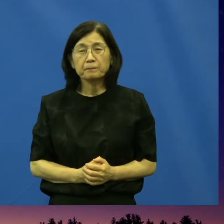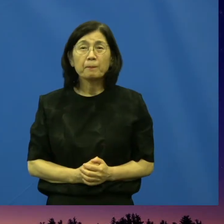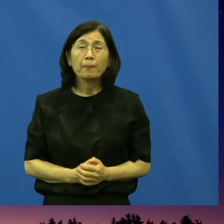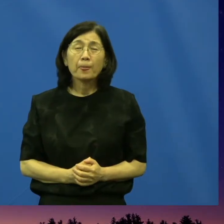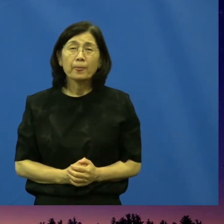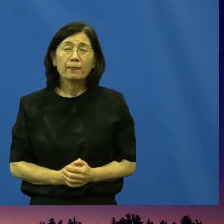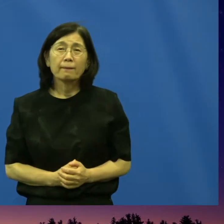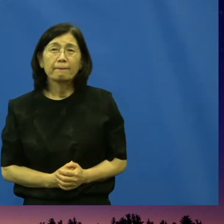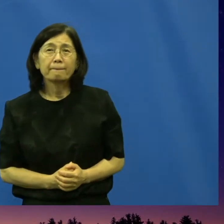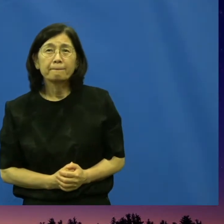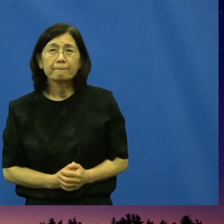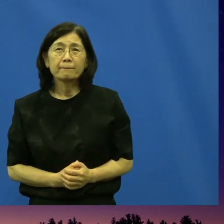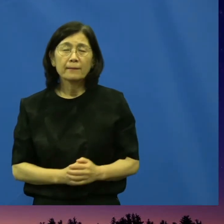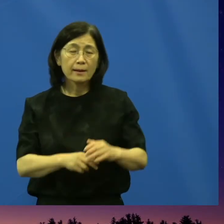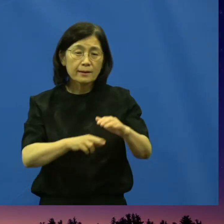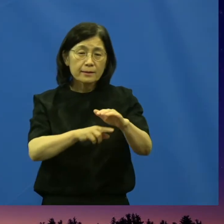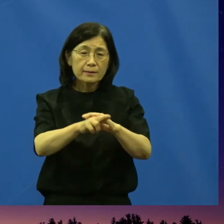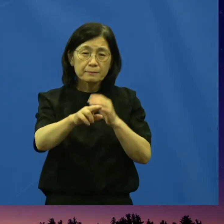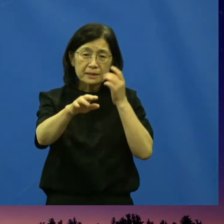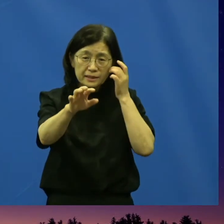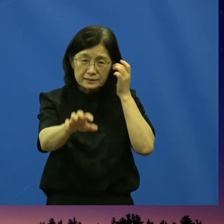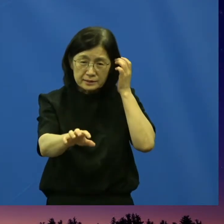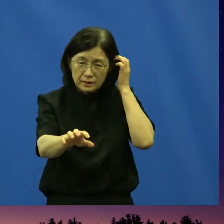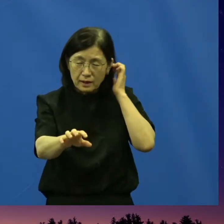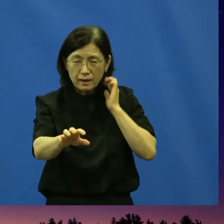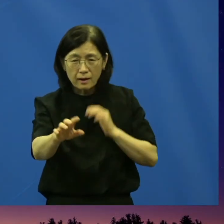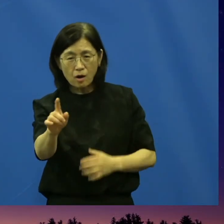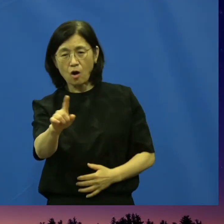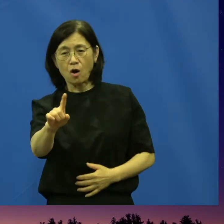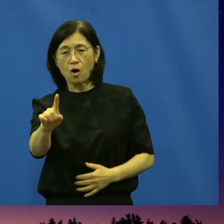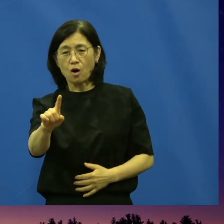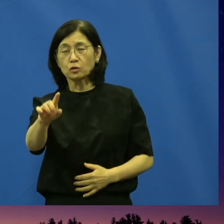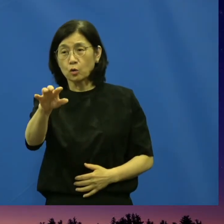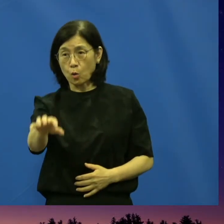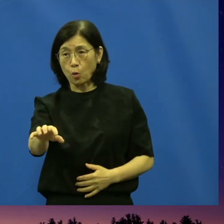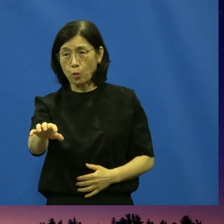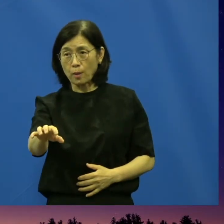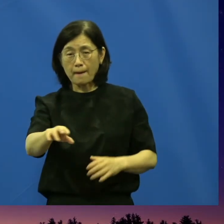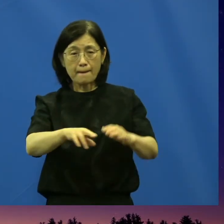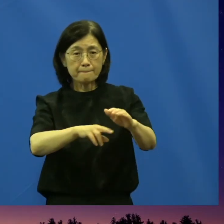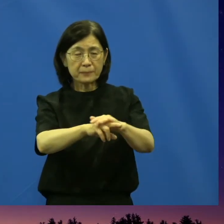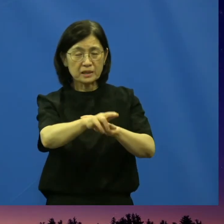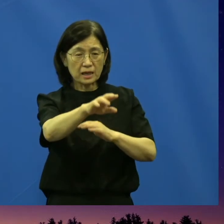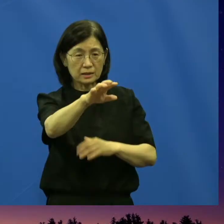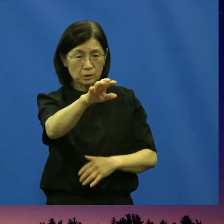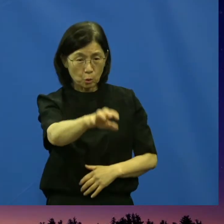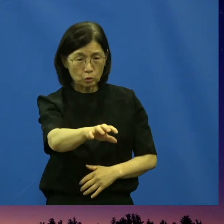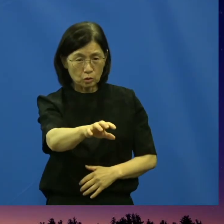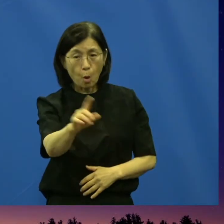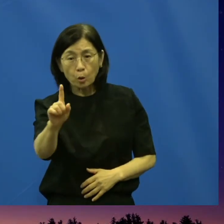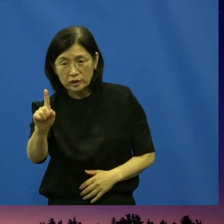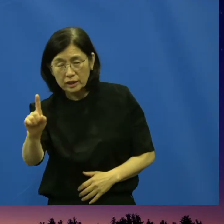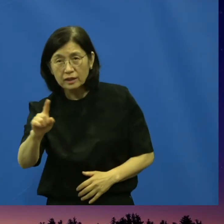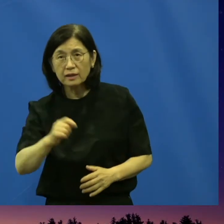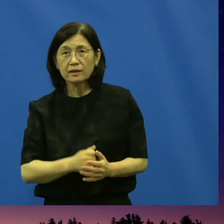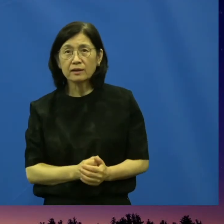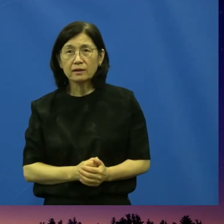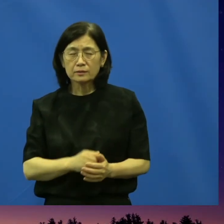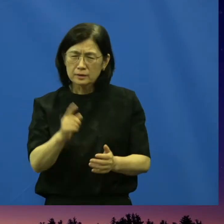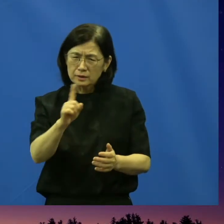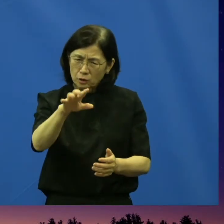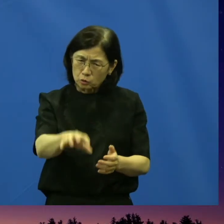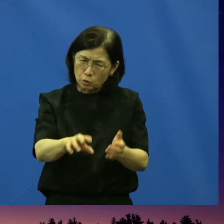그래서 여러분, 이 피난처가 어디냐? 그래서 여러분 시편에도 이 피난처에 대한 얘기를 많이 하는데 우리가 어디에 숨을